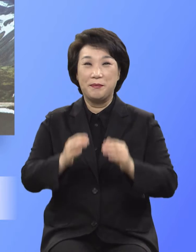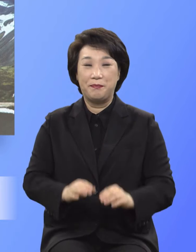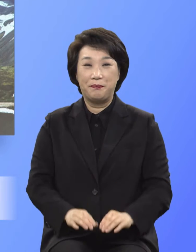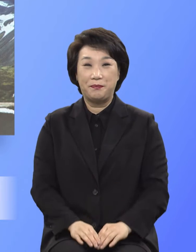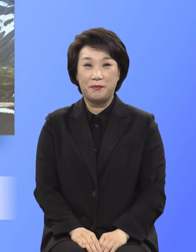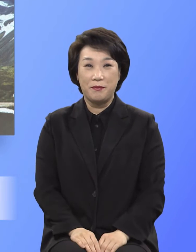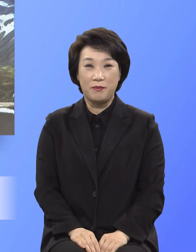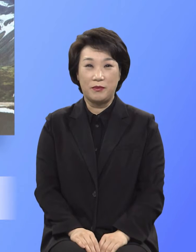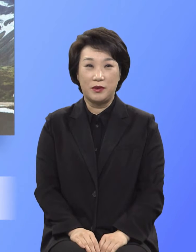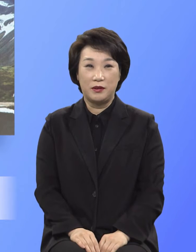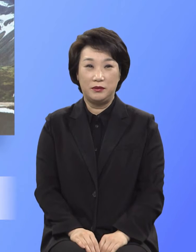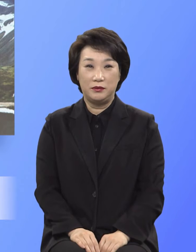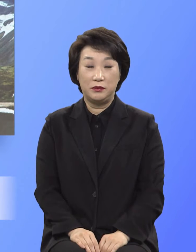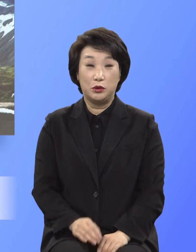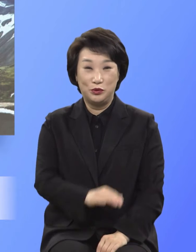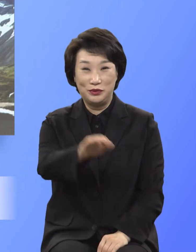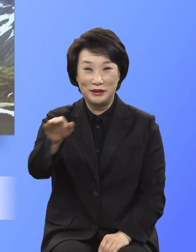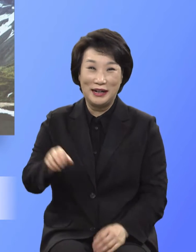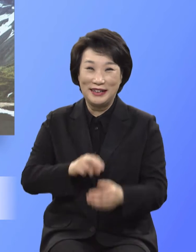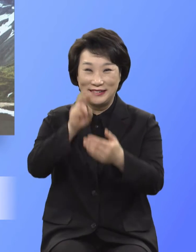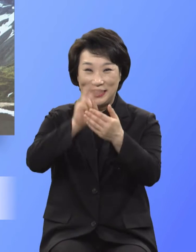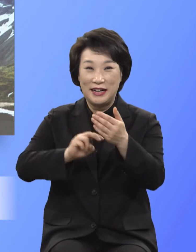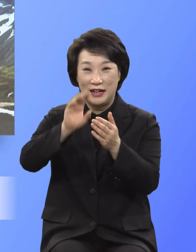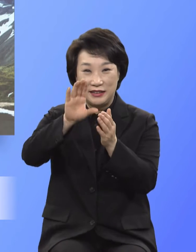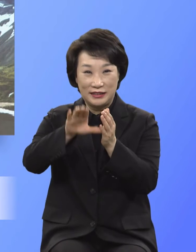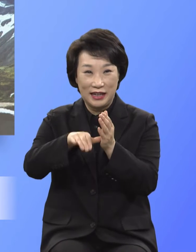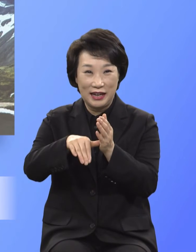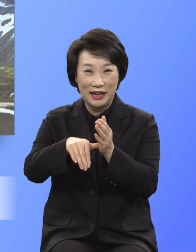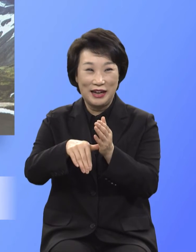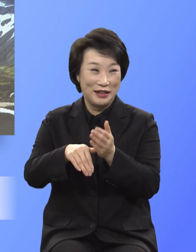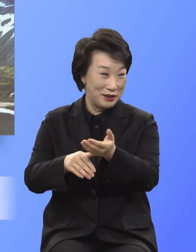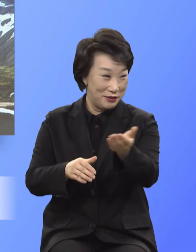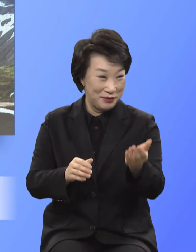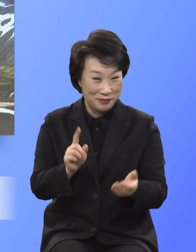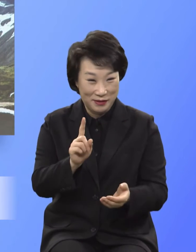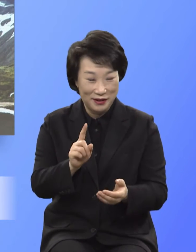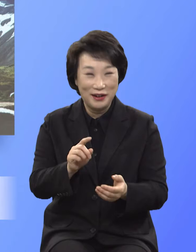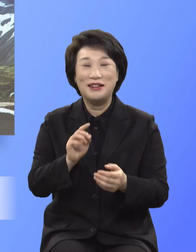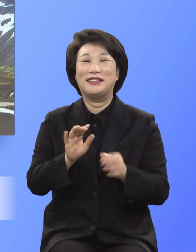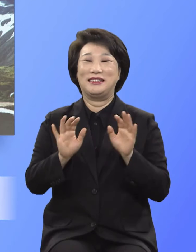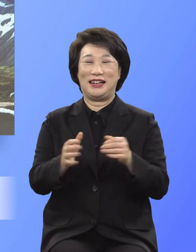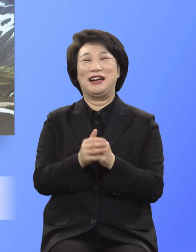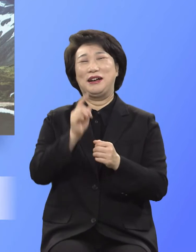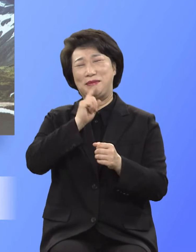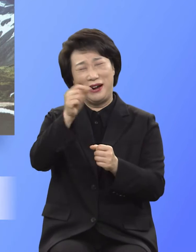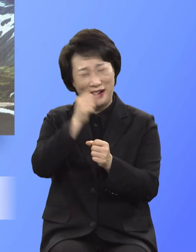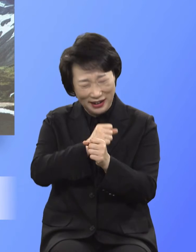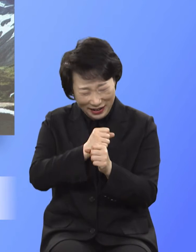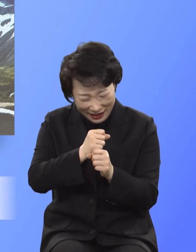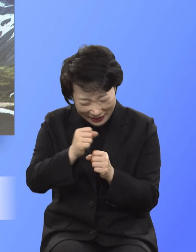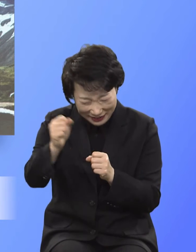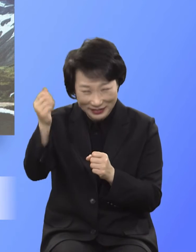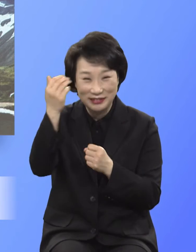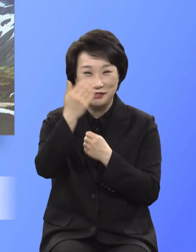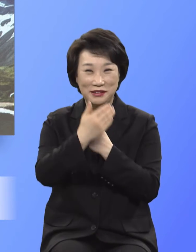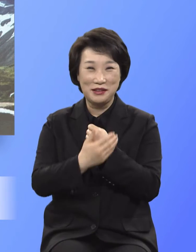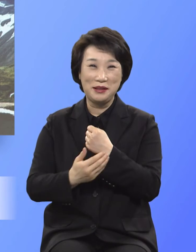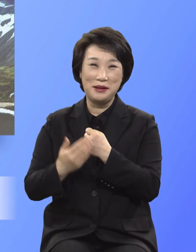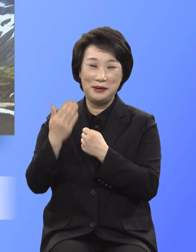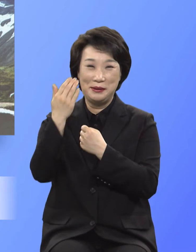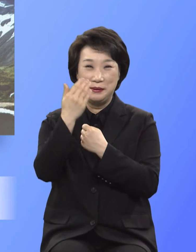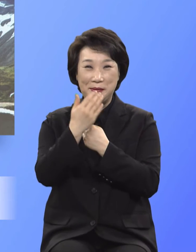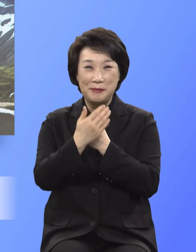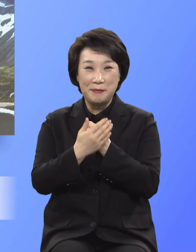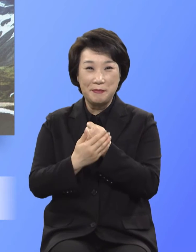할렐루야. 예. 그래서 우리가 찬양할 때도 한량 없는